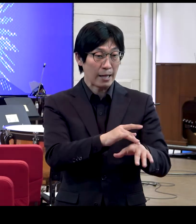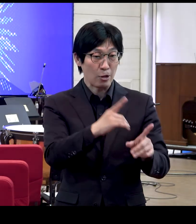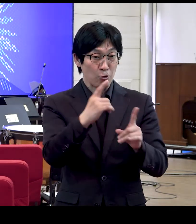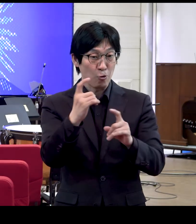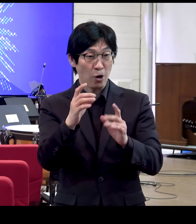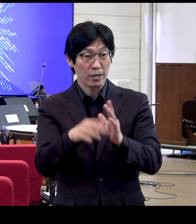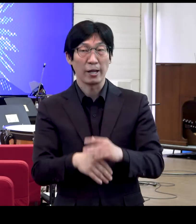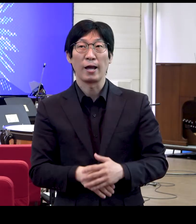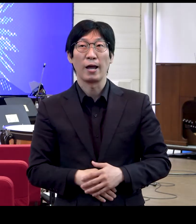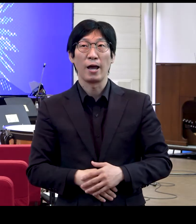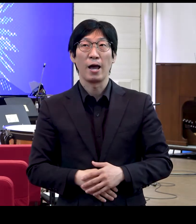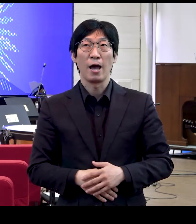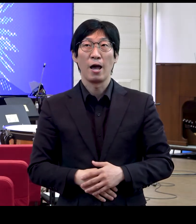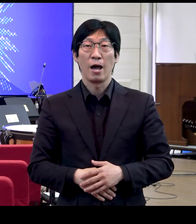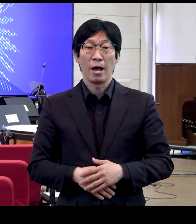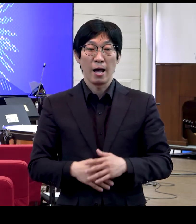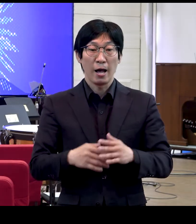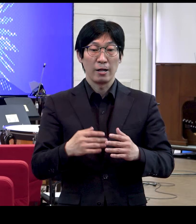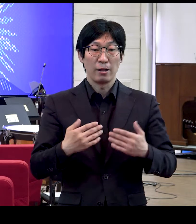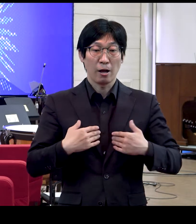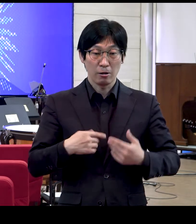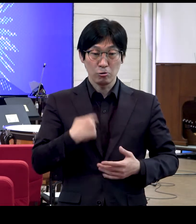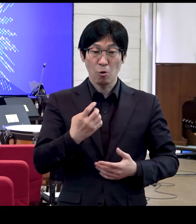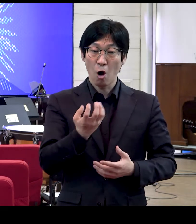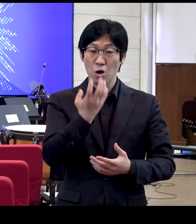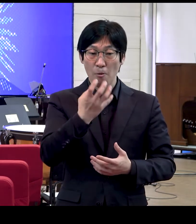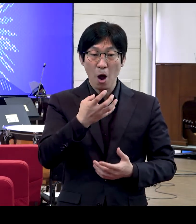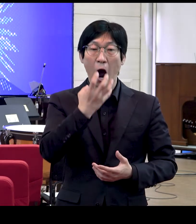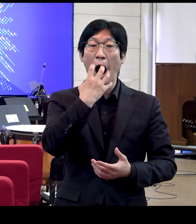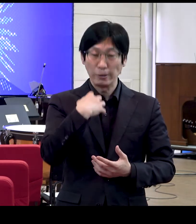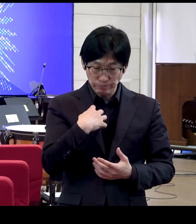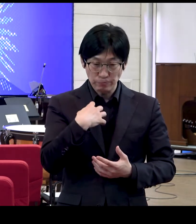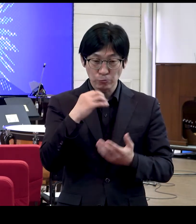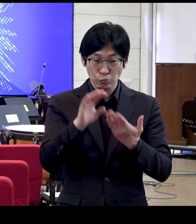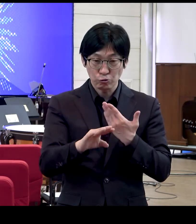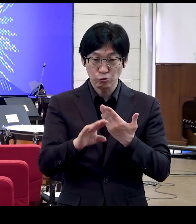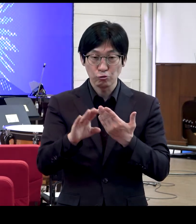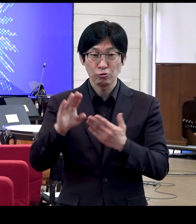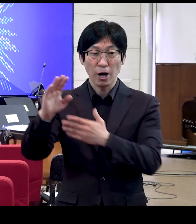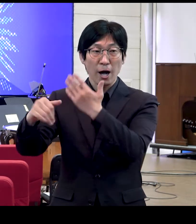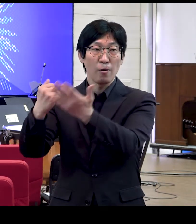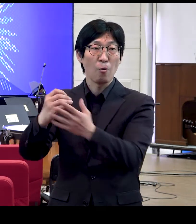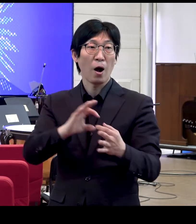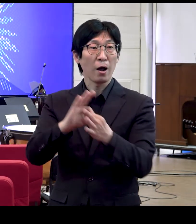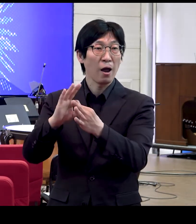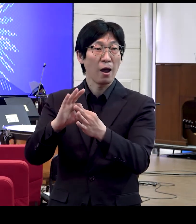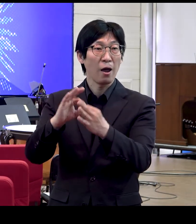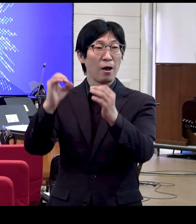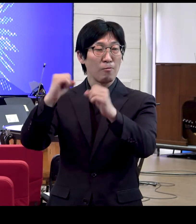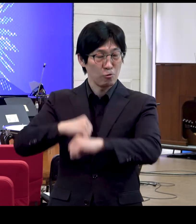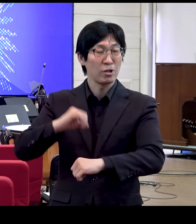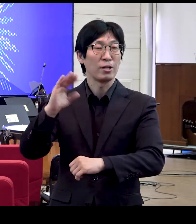깔려있듯이 인간이 스스로 하나님처럼 되는 순간 하나님과의 관계는 망가지는 거예요.